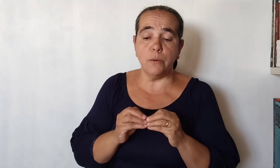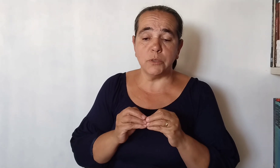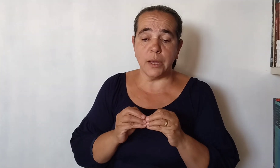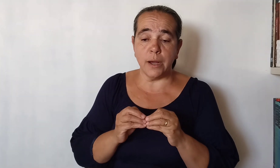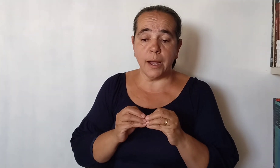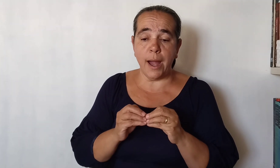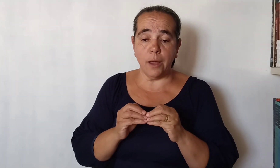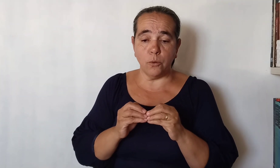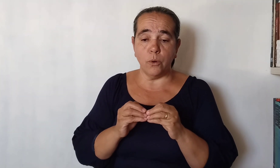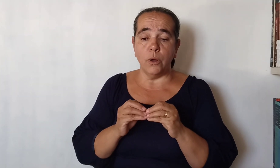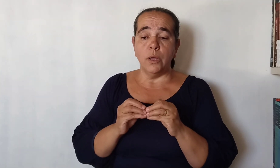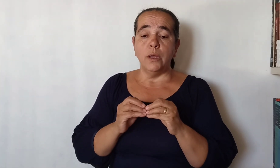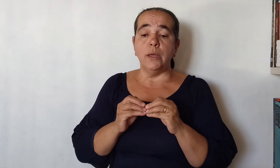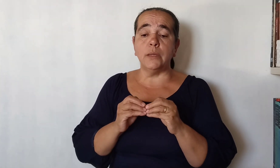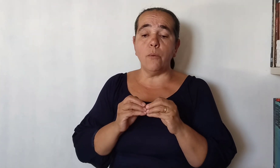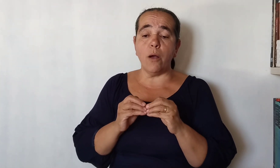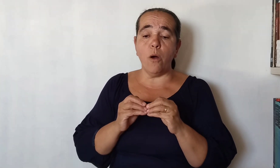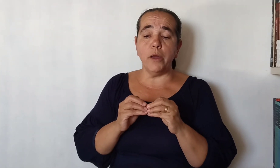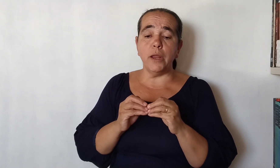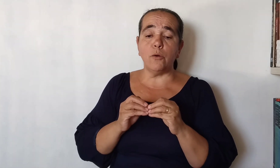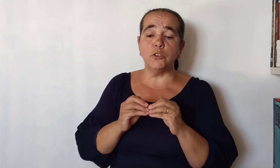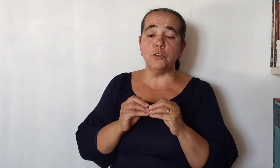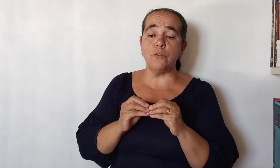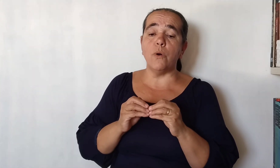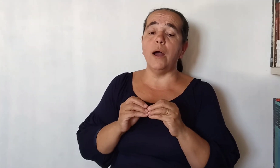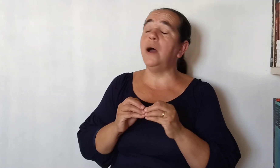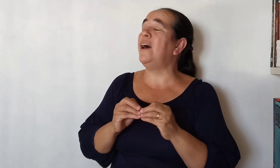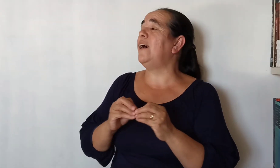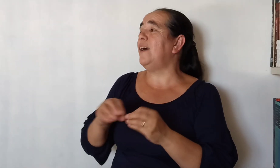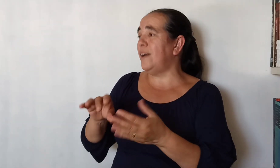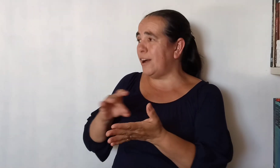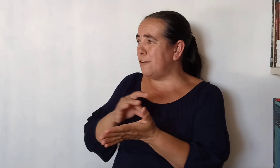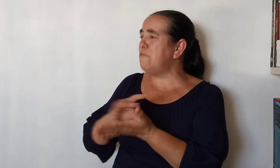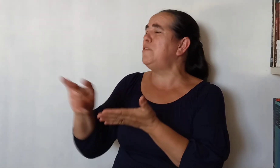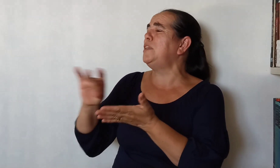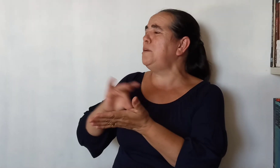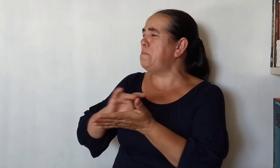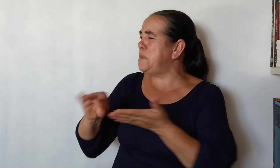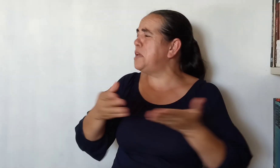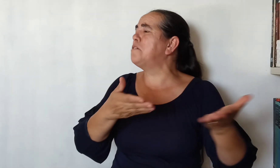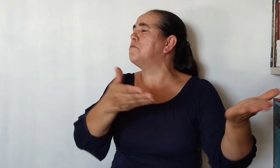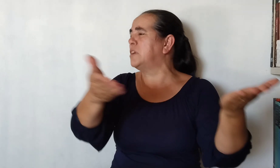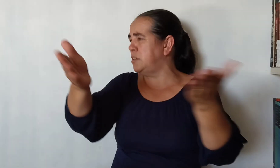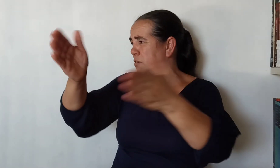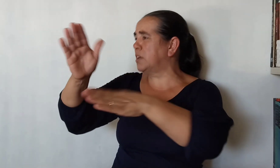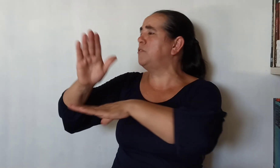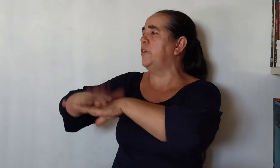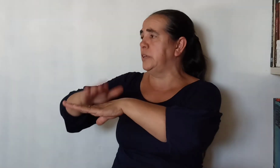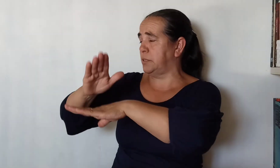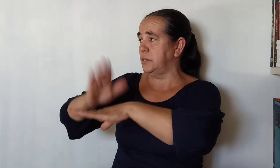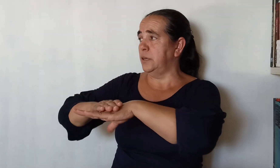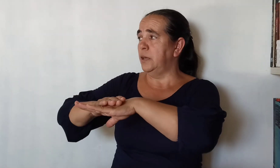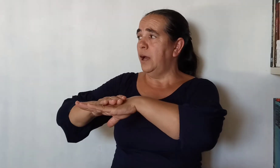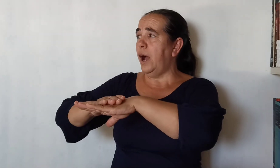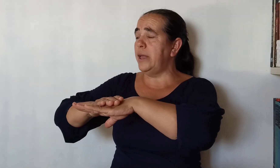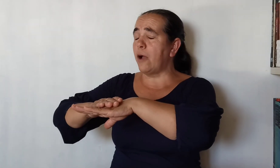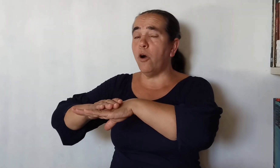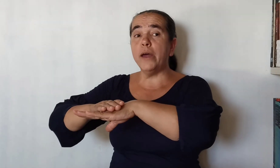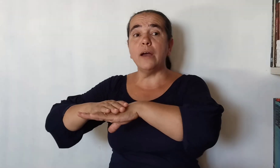vamos arrancá-lo? Então, agora ele continua. Um inimigo que isso aqui fez. Aí agora,